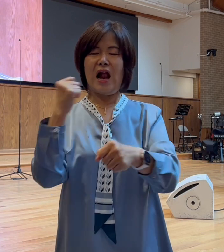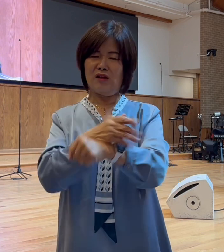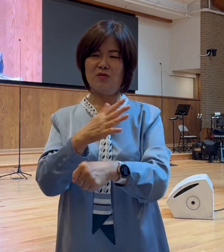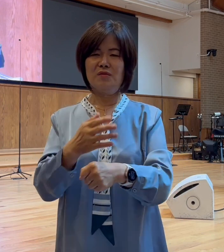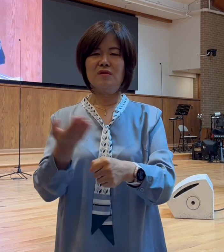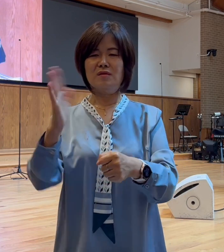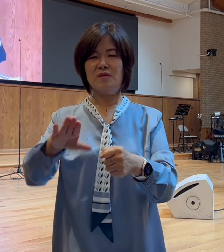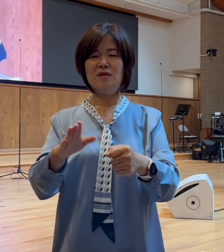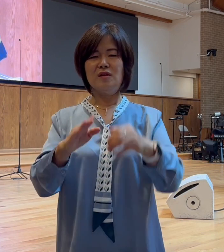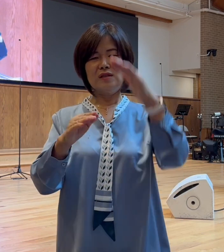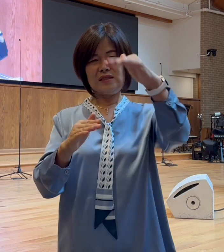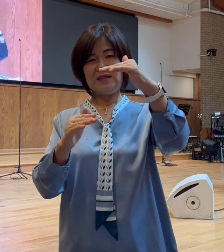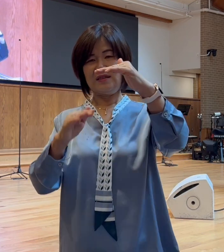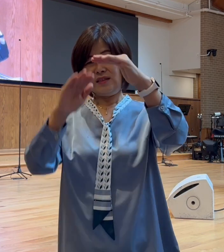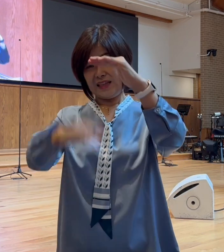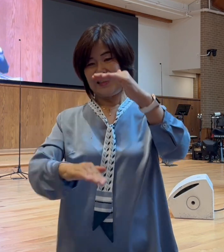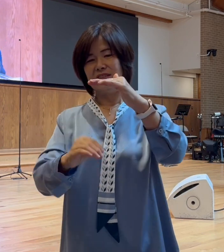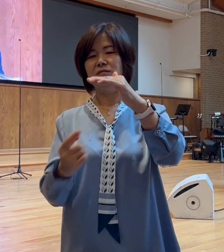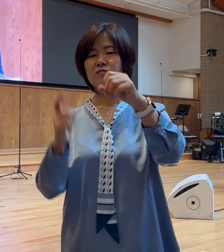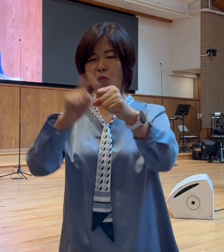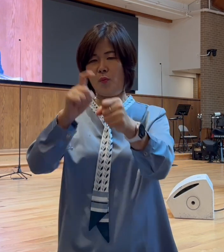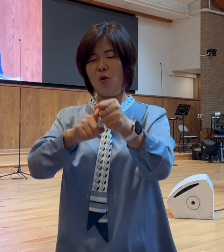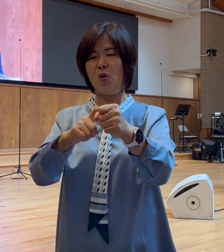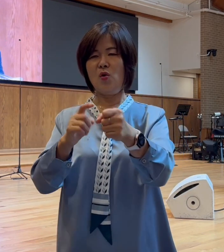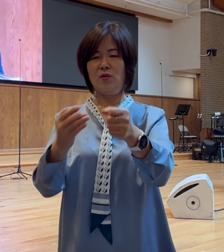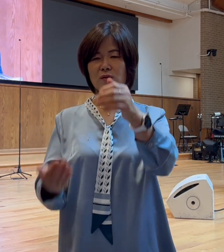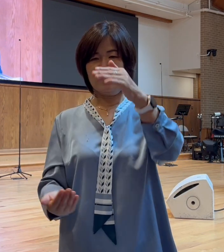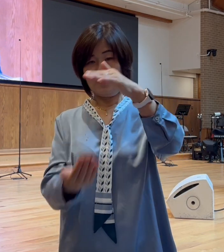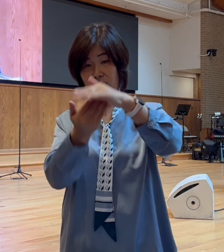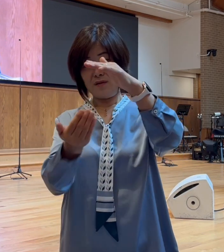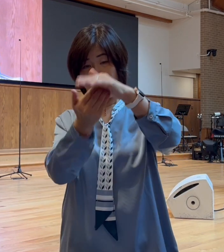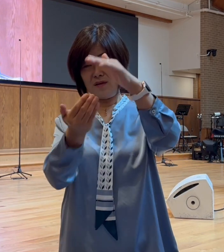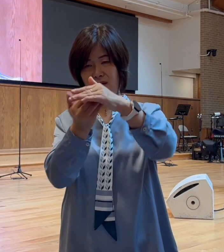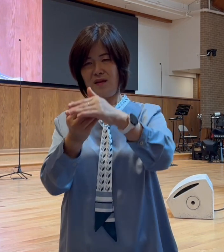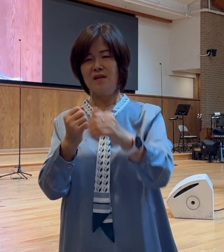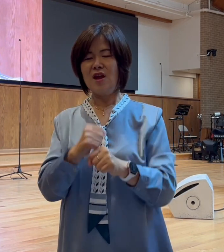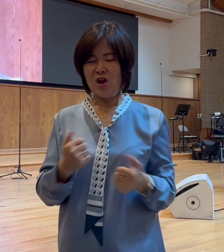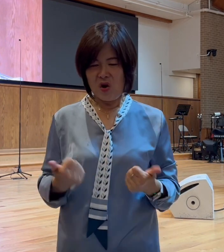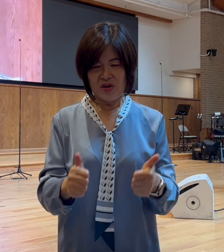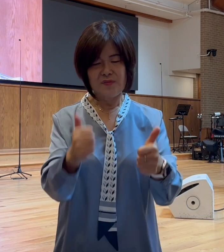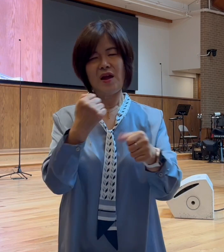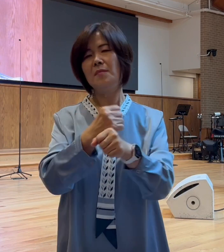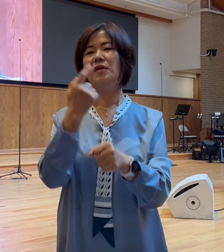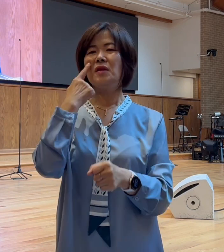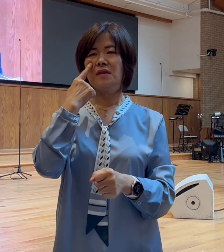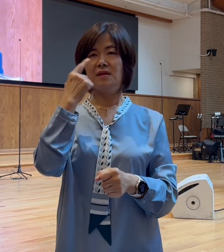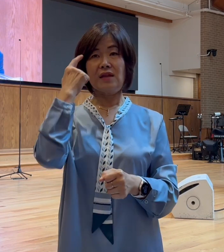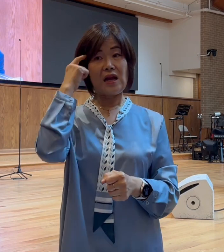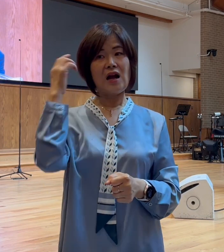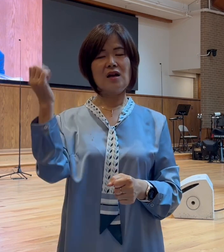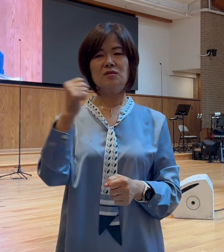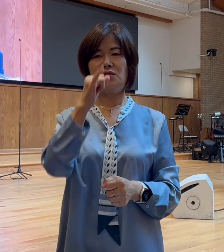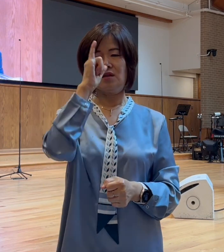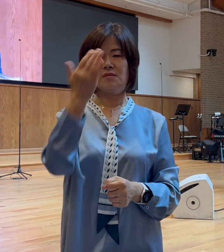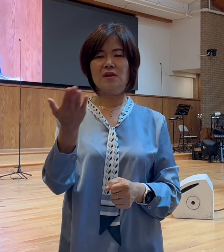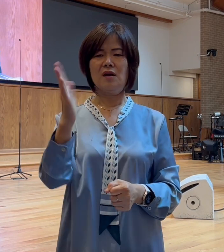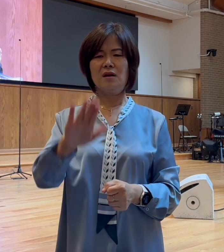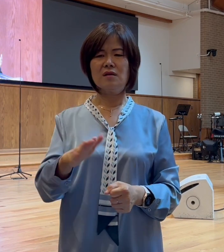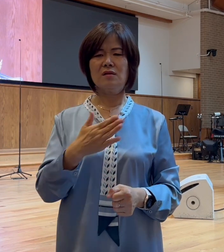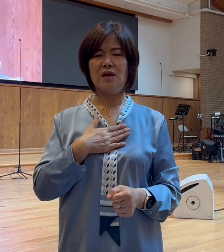바에는 그냥 이 정도 정해놓고 열심히 이제 신실하게 하면 된다. 그렇게 생각을 했습니다. 그래서